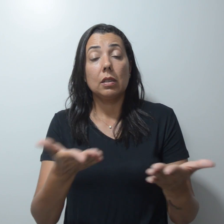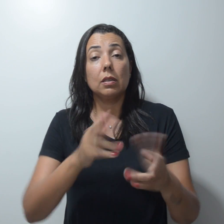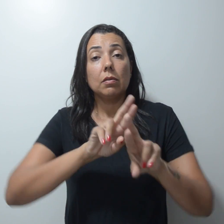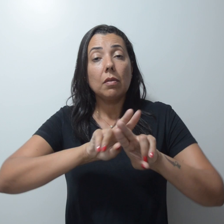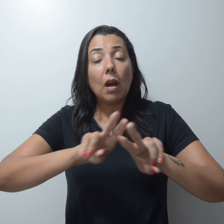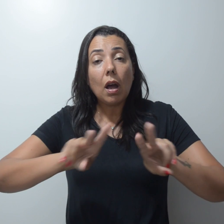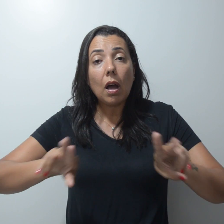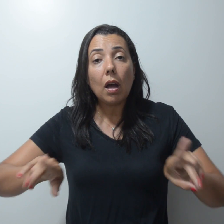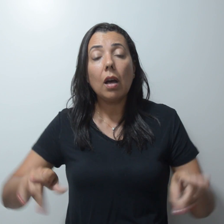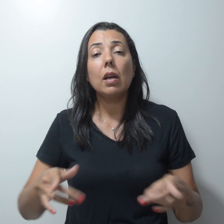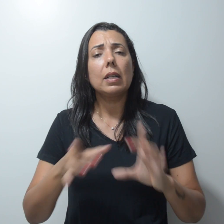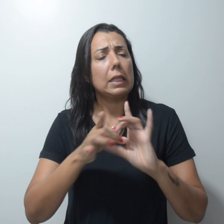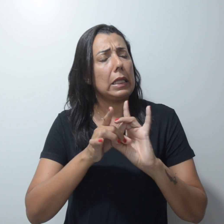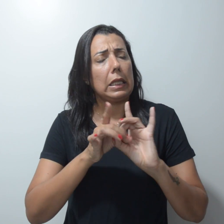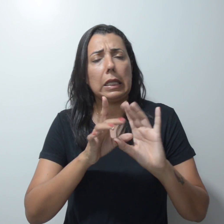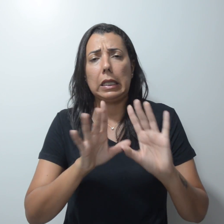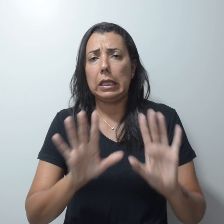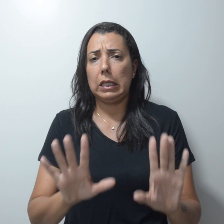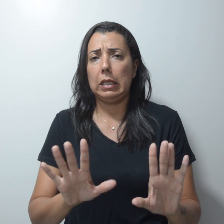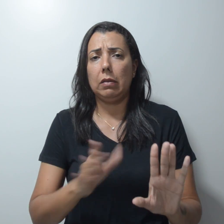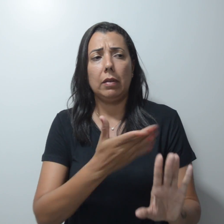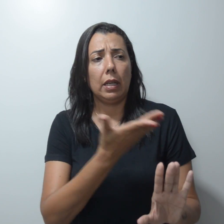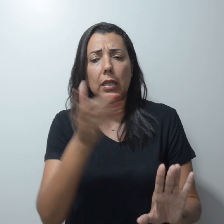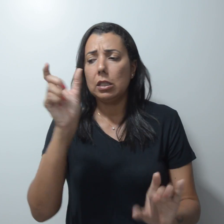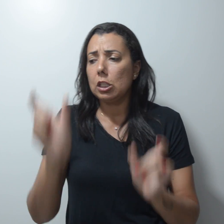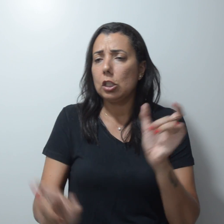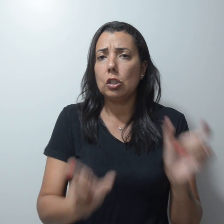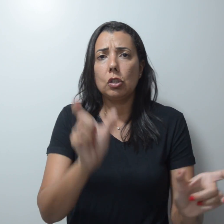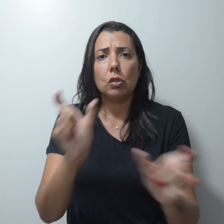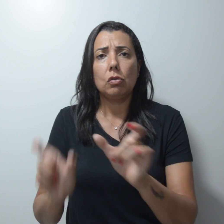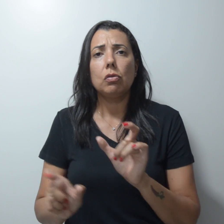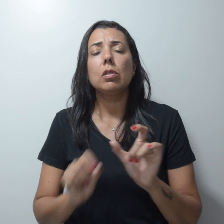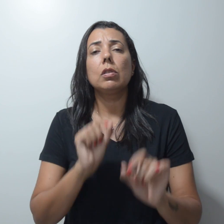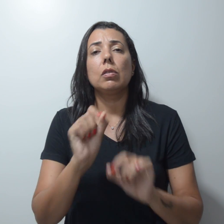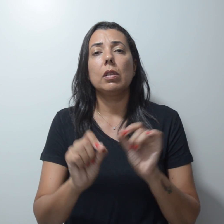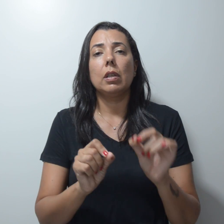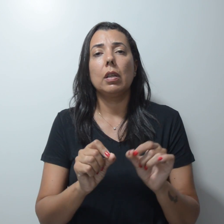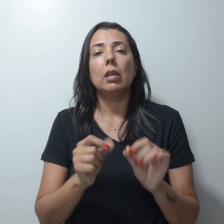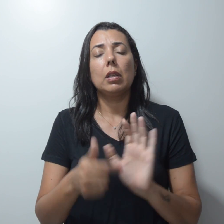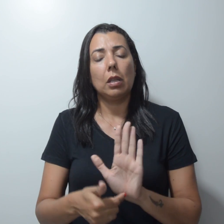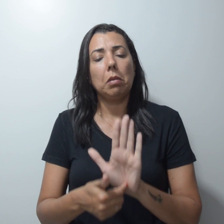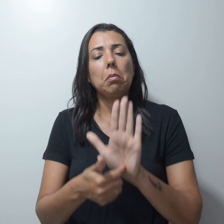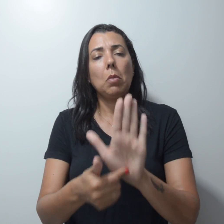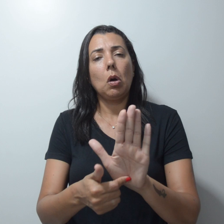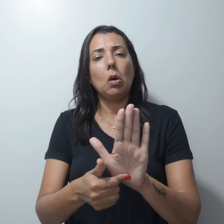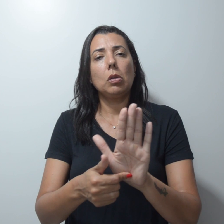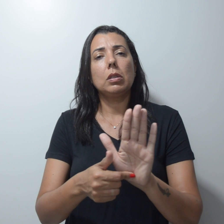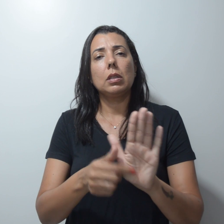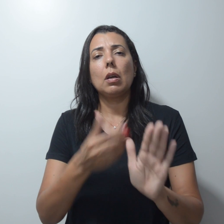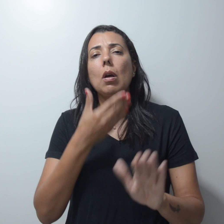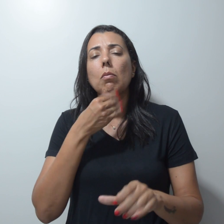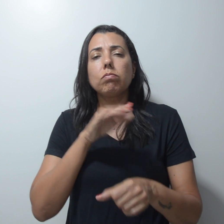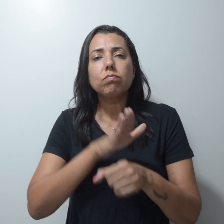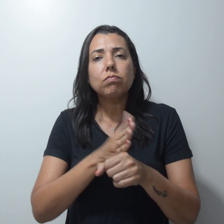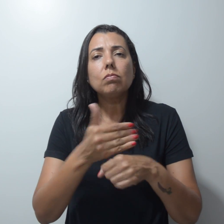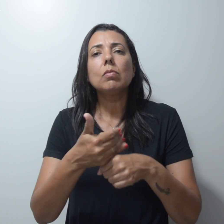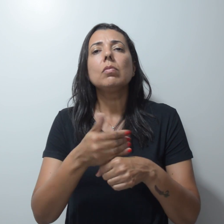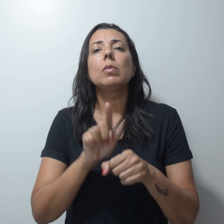multiplicavam livremente, esses indivíduos que se identificam com o fascismo também se